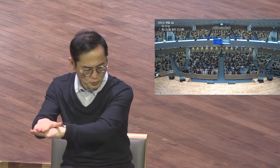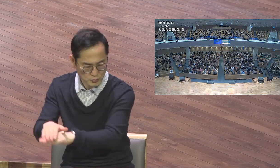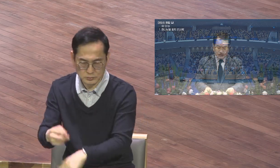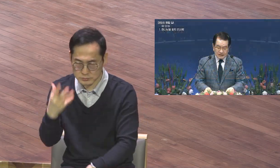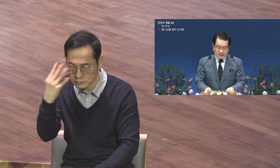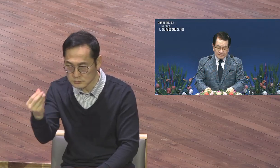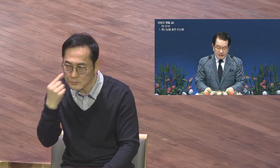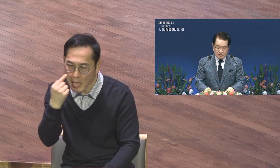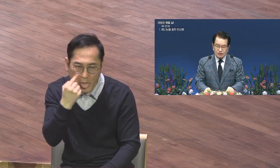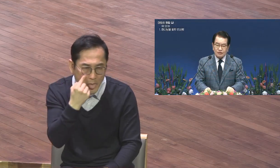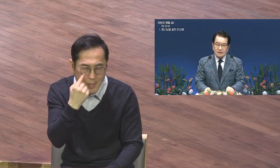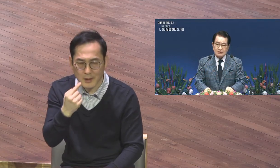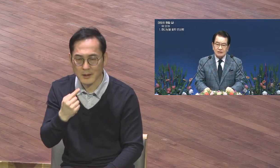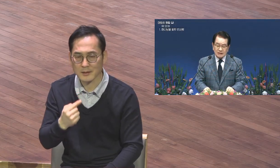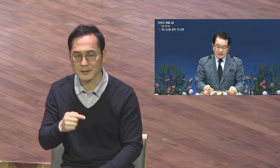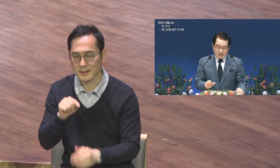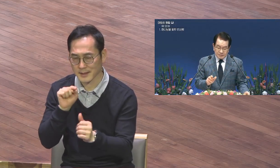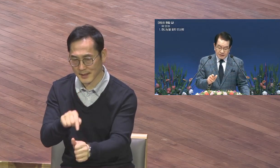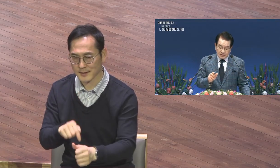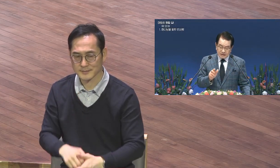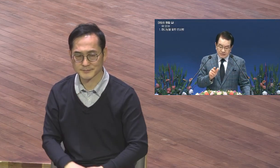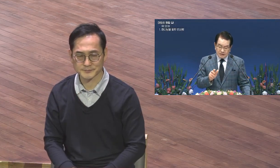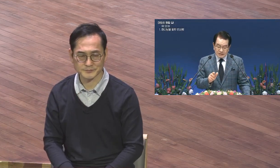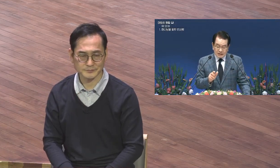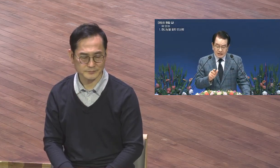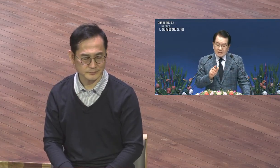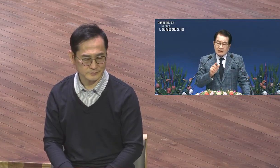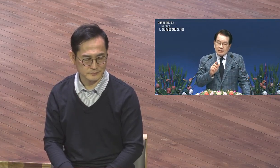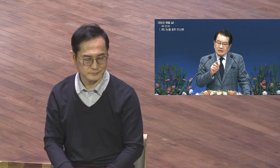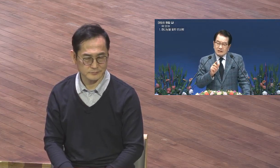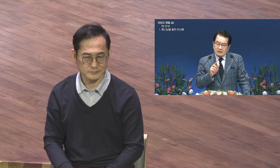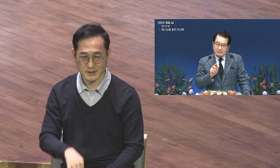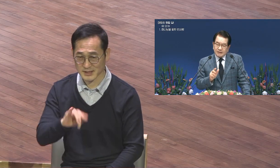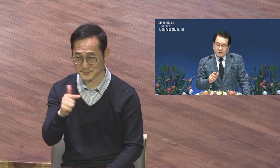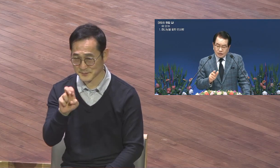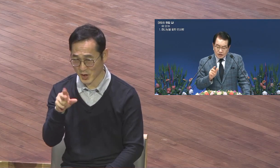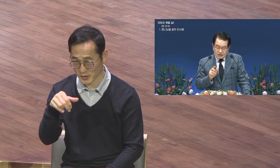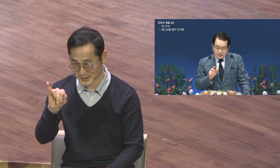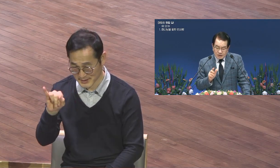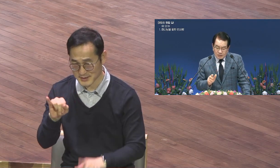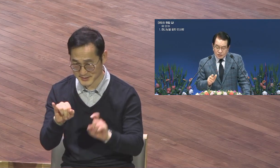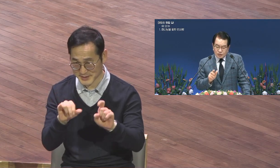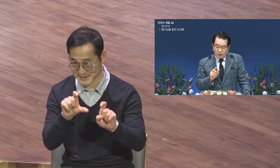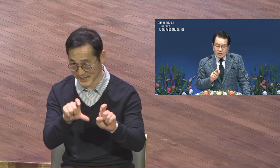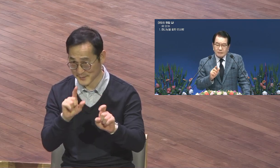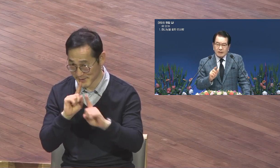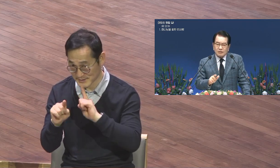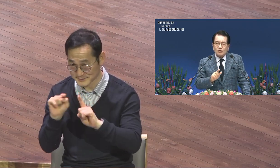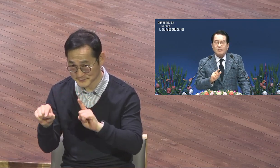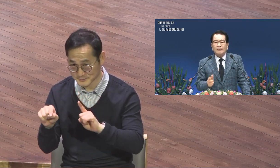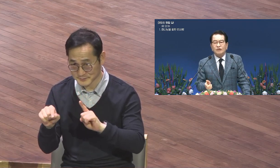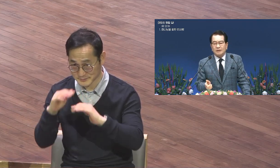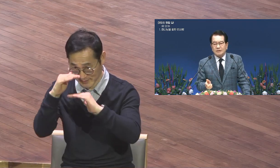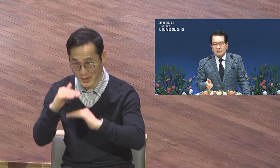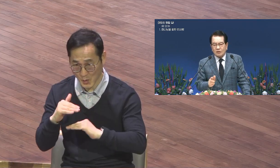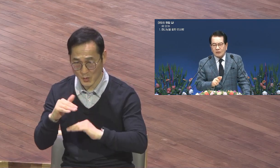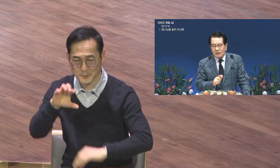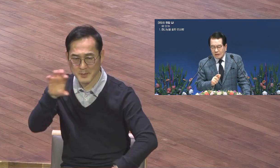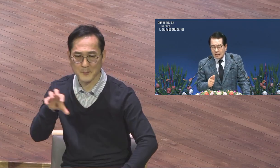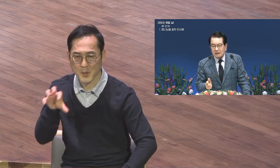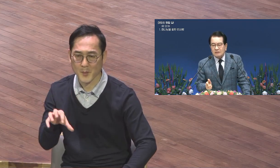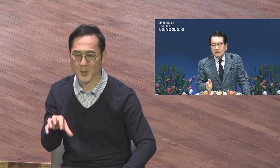아멘. 이 사실이 얼마나 중요한지 신명기 11장 18절로 20절로 보면 동일한 내용이 또